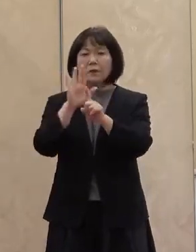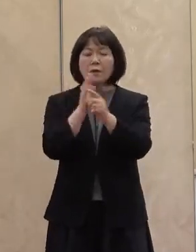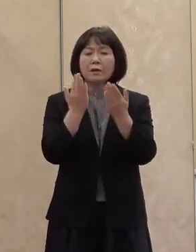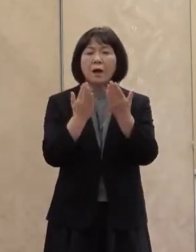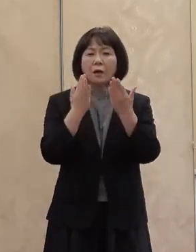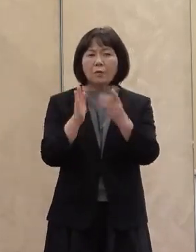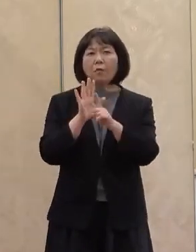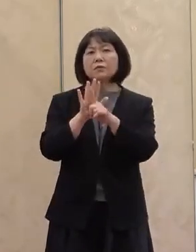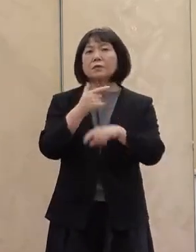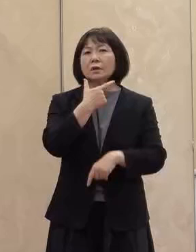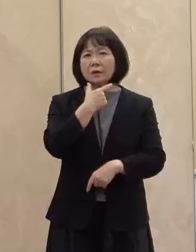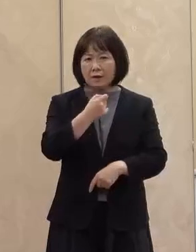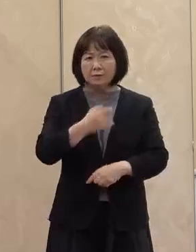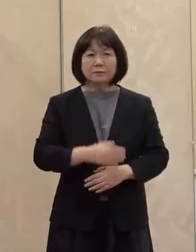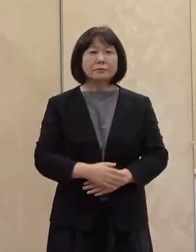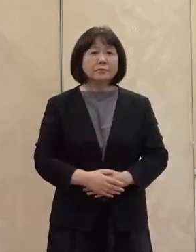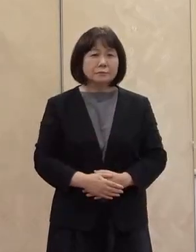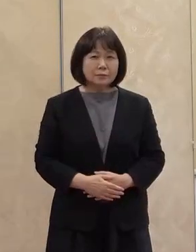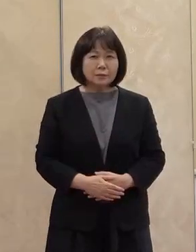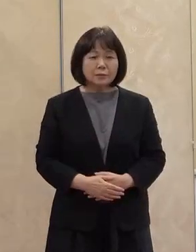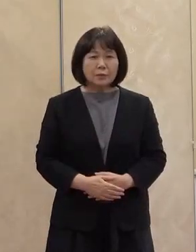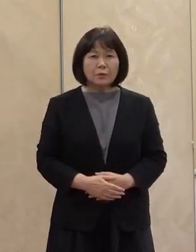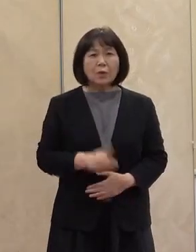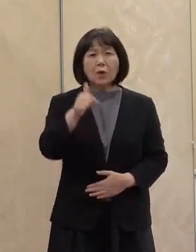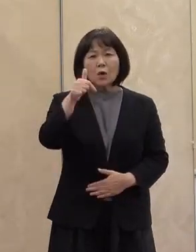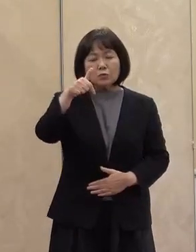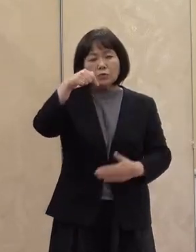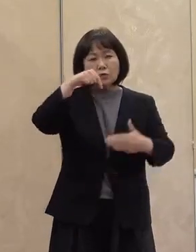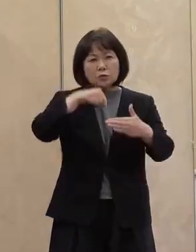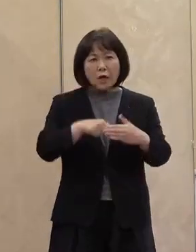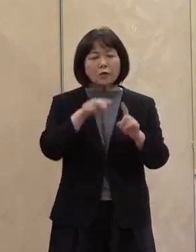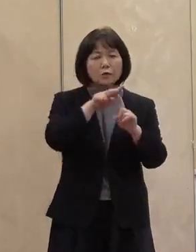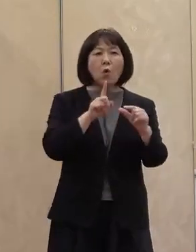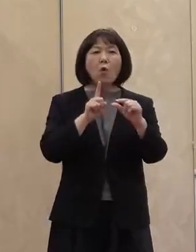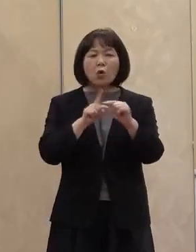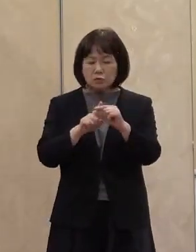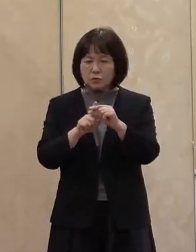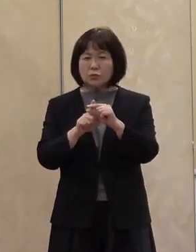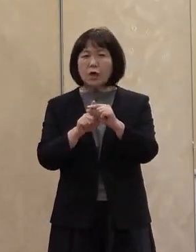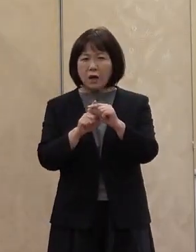。それから府内の小学校に118人、